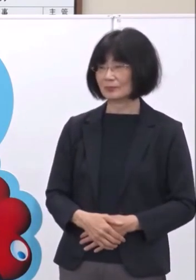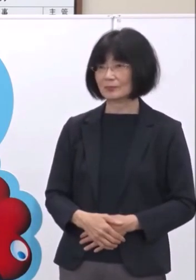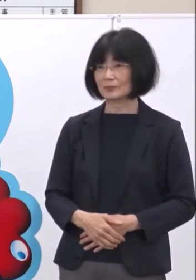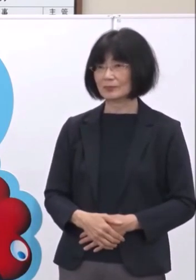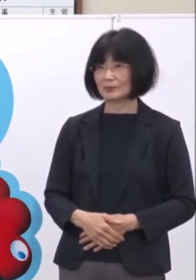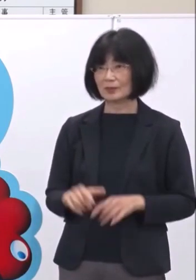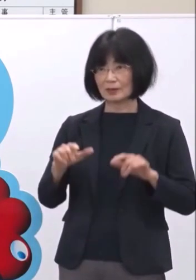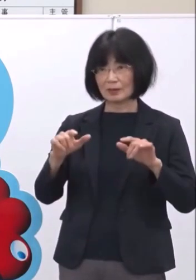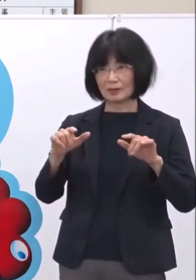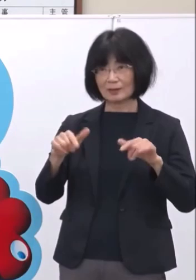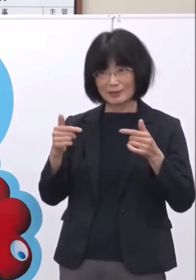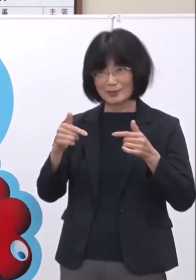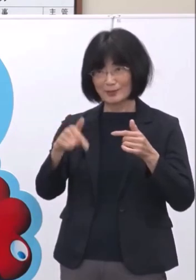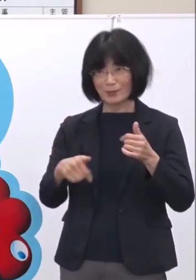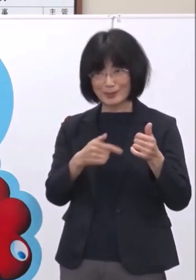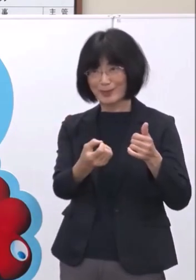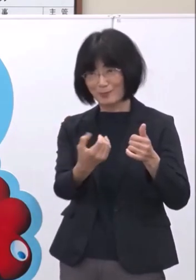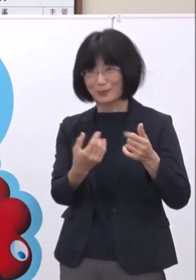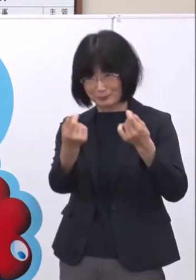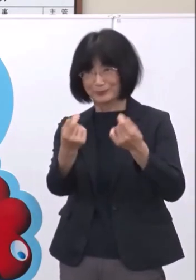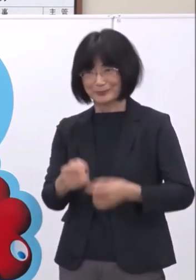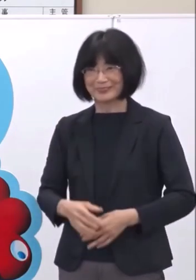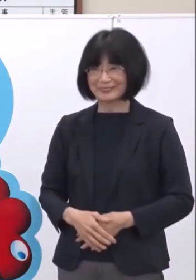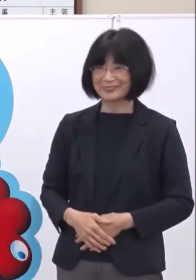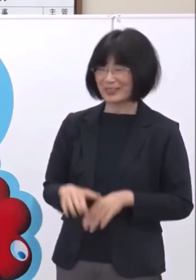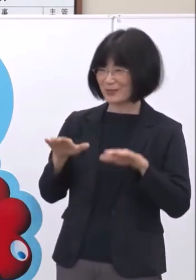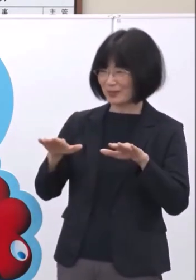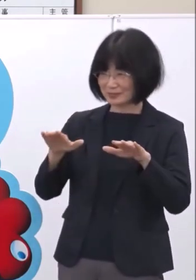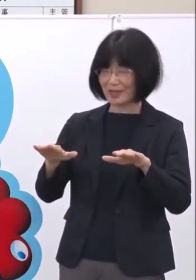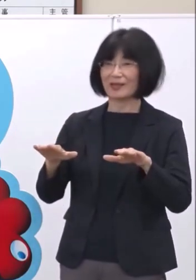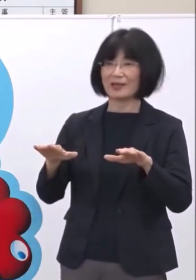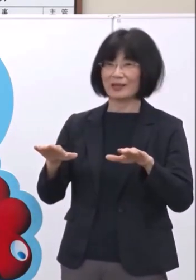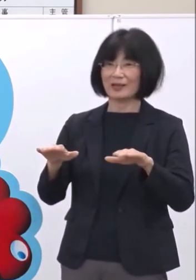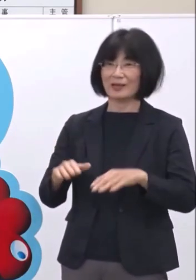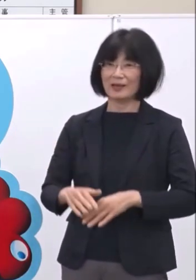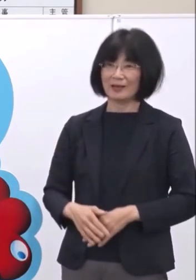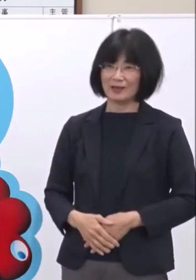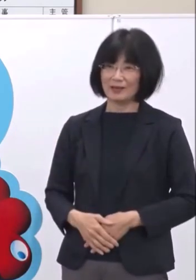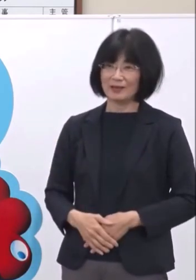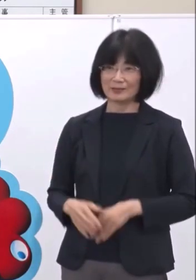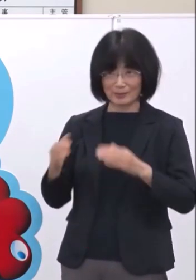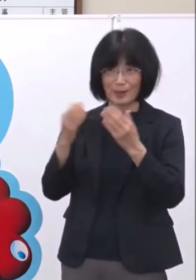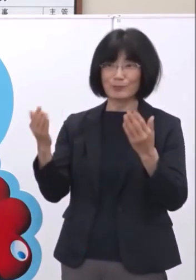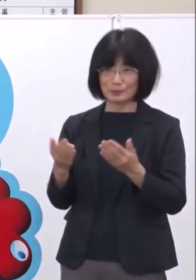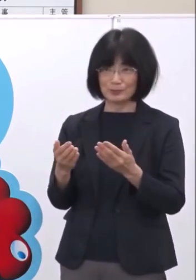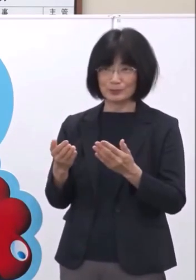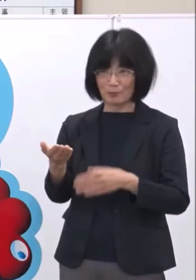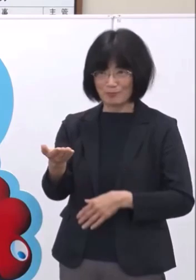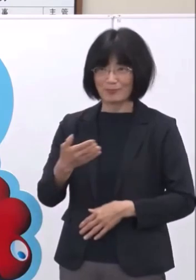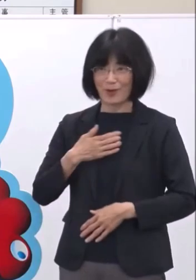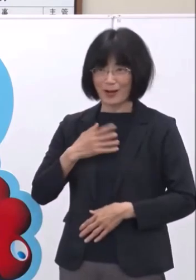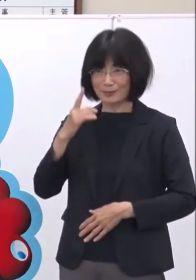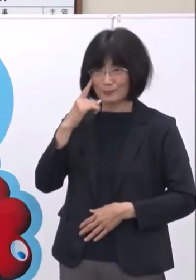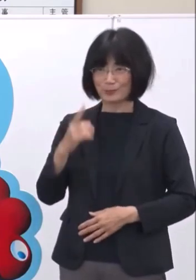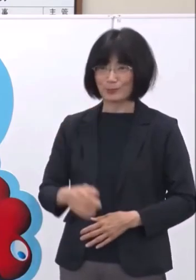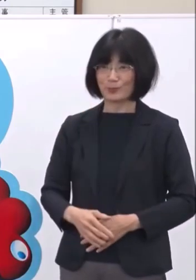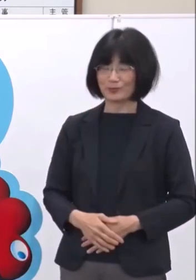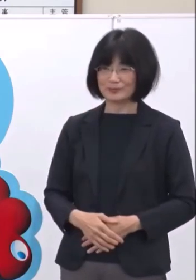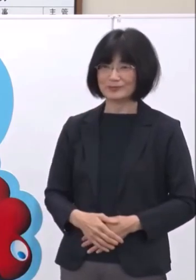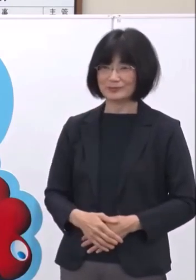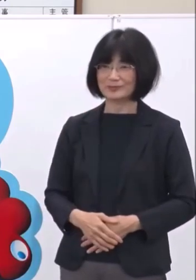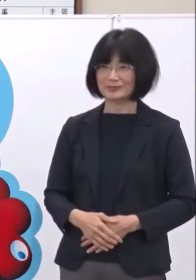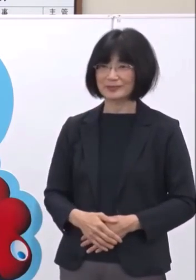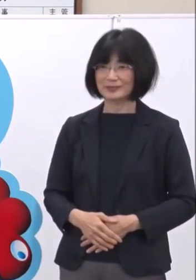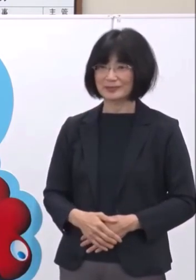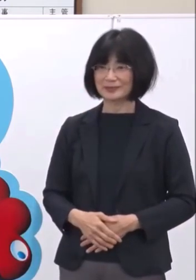多分木下さんもそれ聞きたいと思うんですけど、今時点でもう多分分かってはると思うんですが、これ